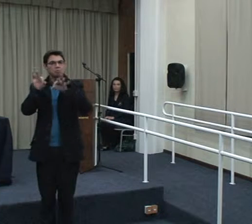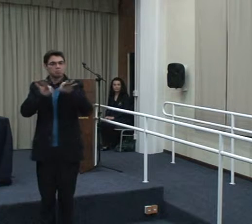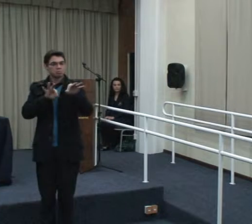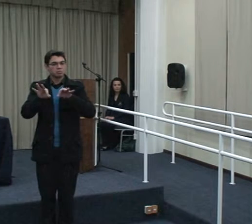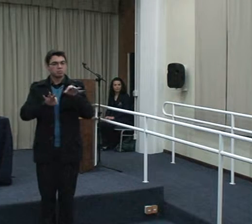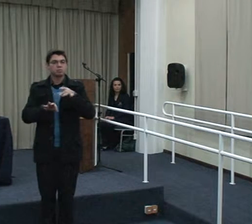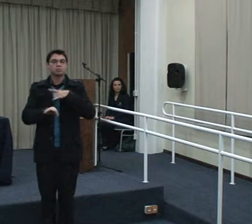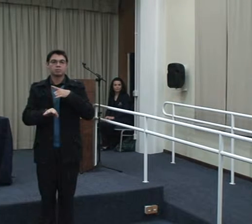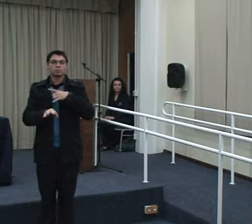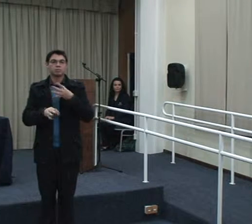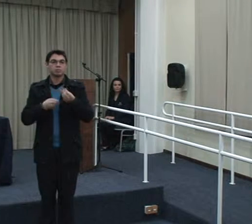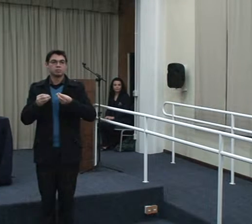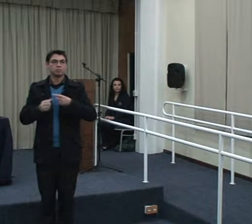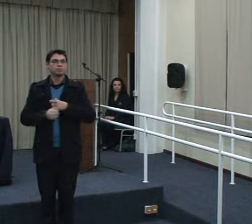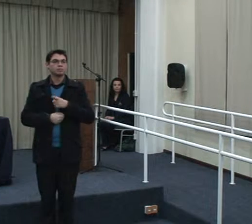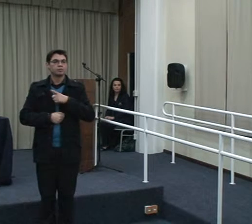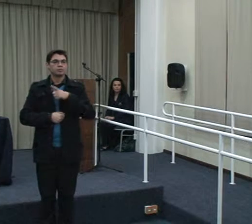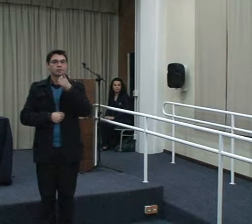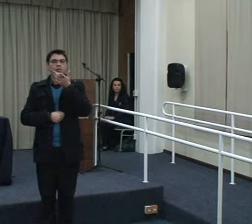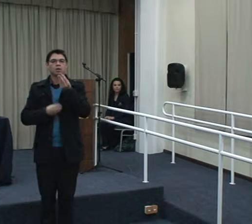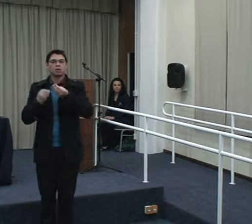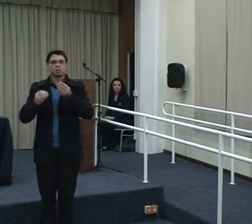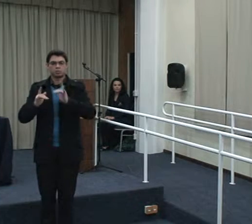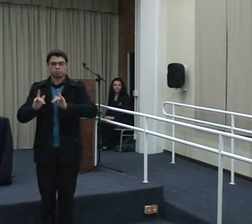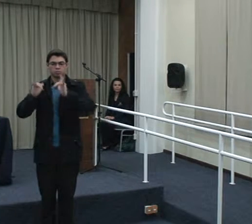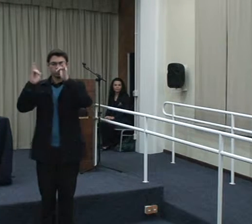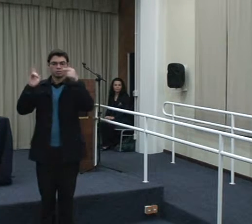o Eurico Borges dos Reis, o proprietário,